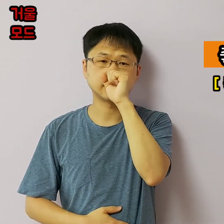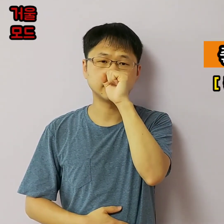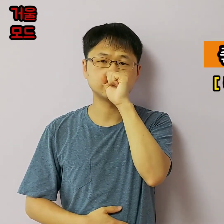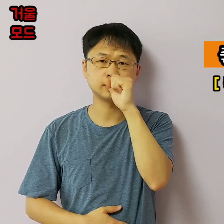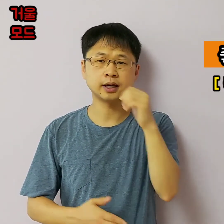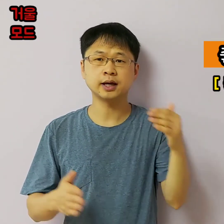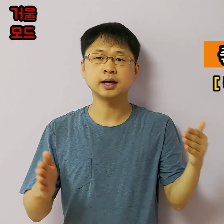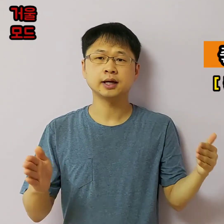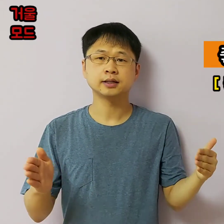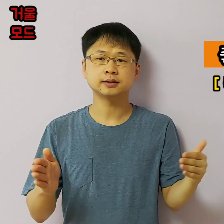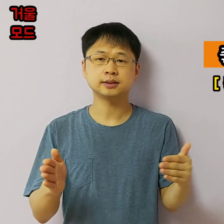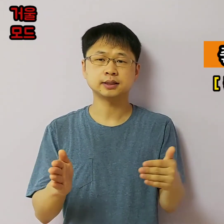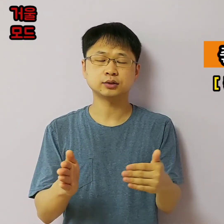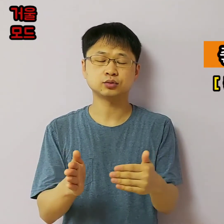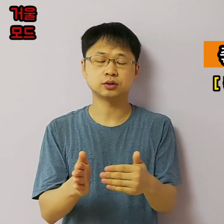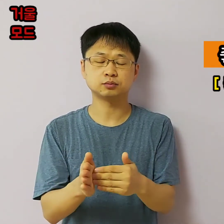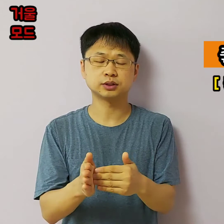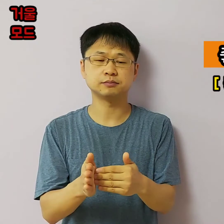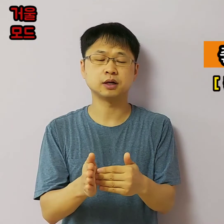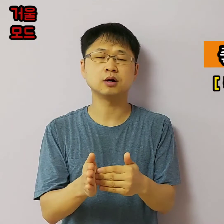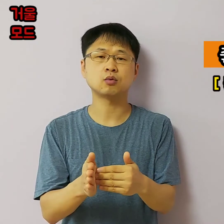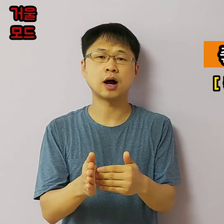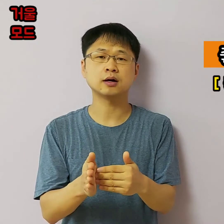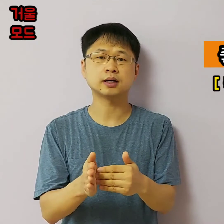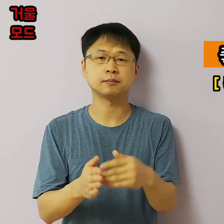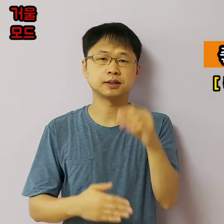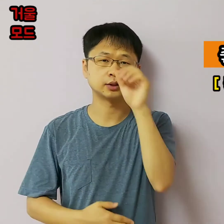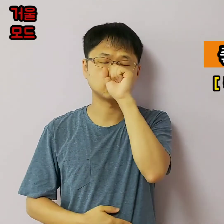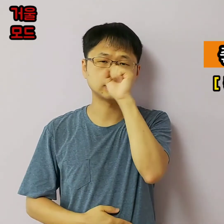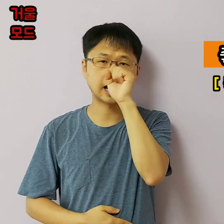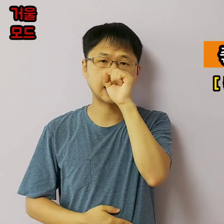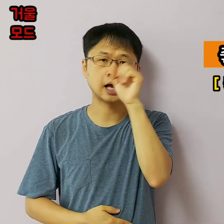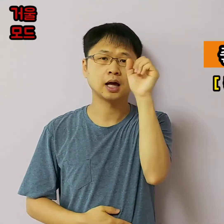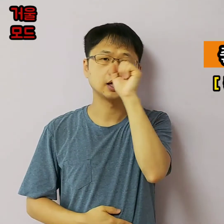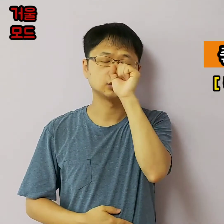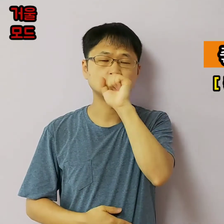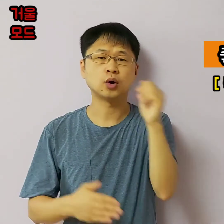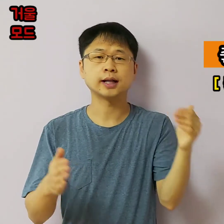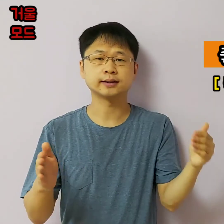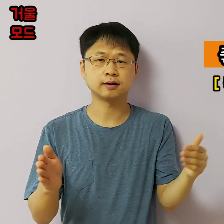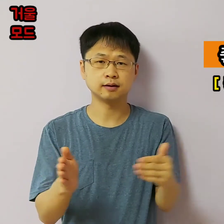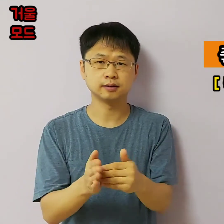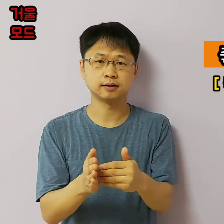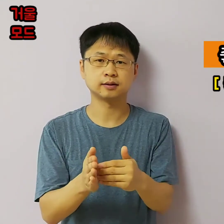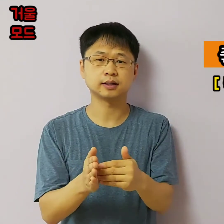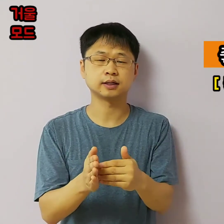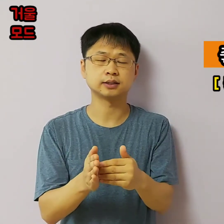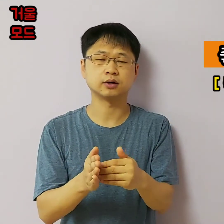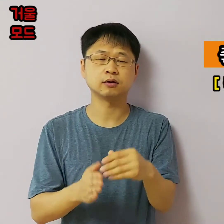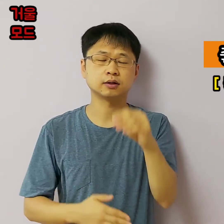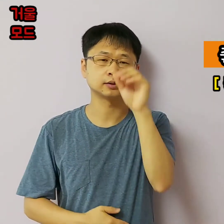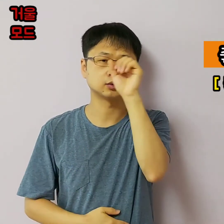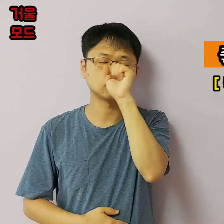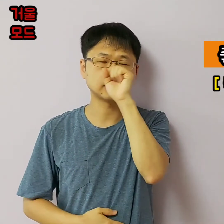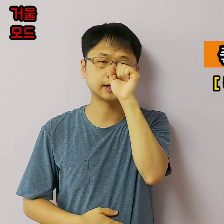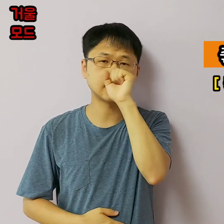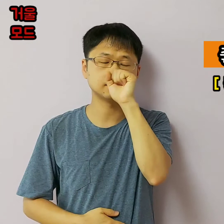때문에 뒤에 끝이란 수어를 붙이면 과거가 됩니다. 좋다, 좋았던 이렇게 되죠. 그래서 좋다